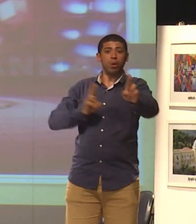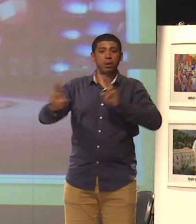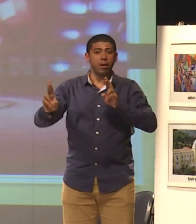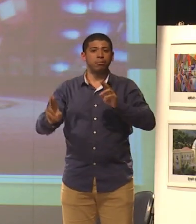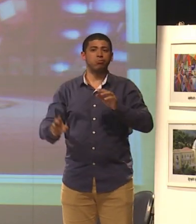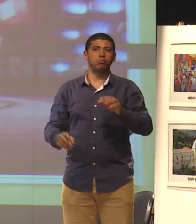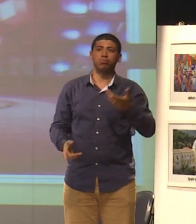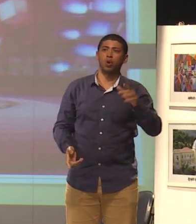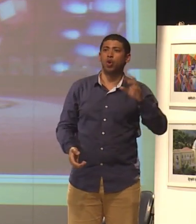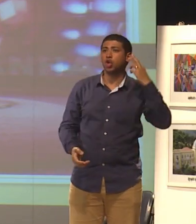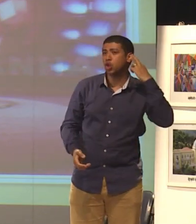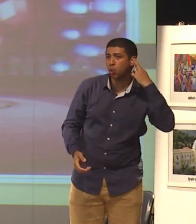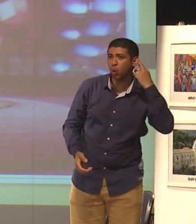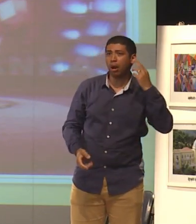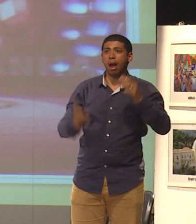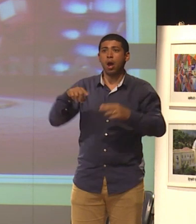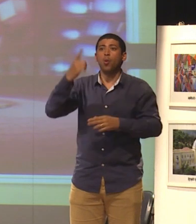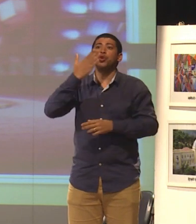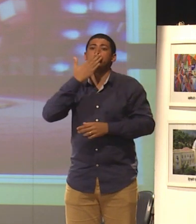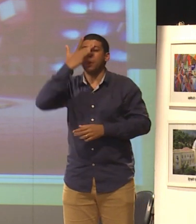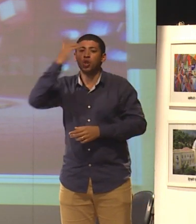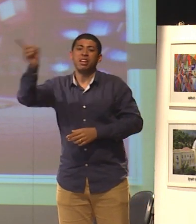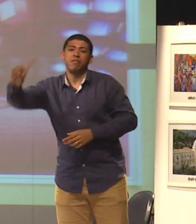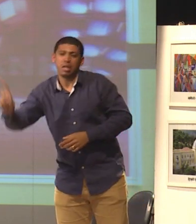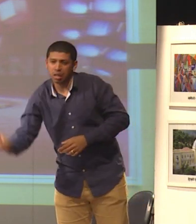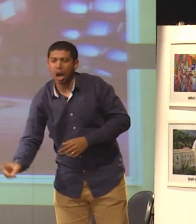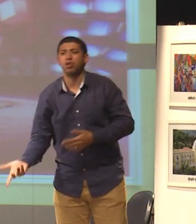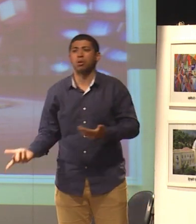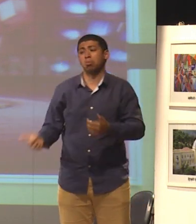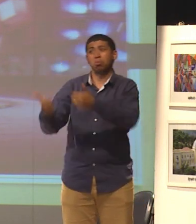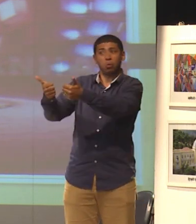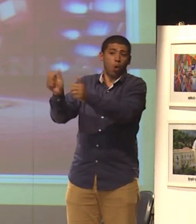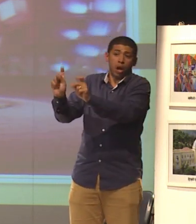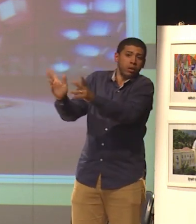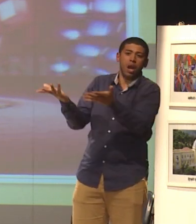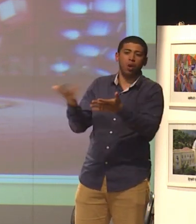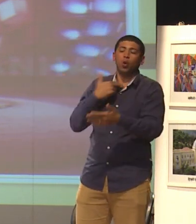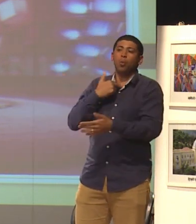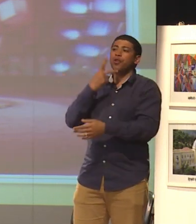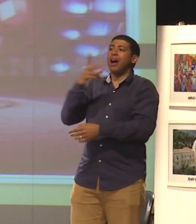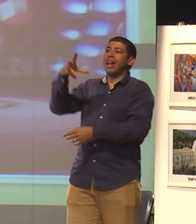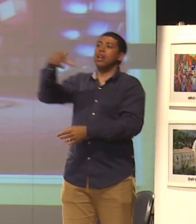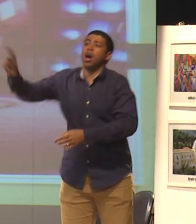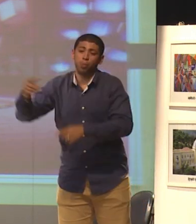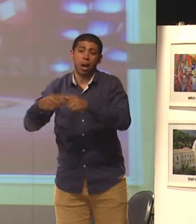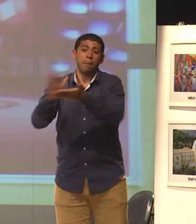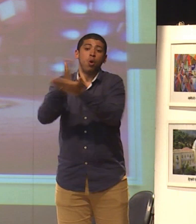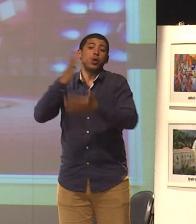ou surdo? Aí a maioria responde, surdo é uma pessoa, é um tipo de pessoa deficiente, ok? Eu não posso dizer, não,